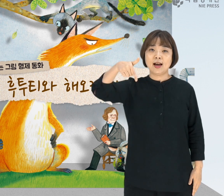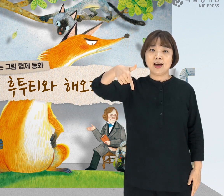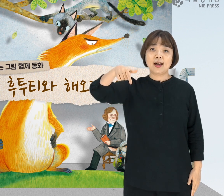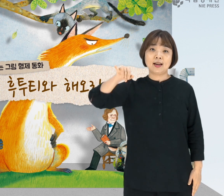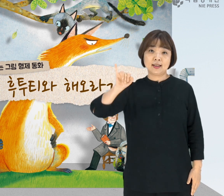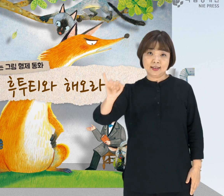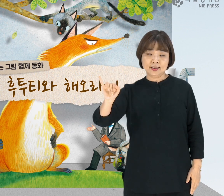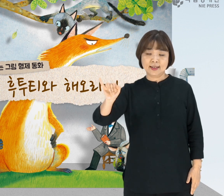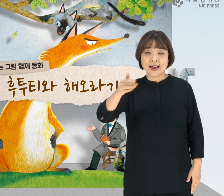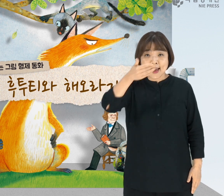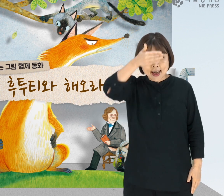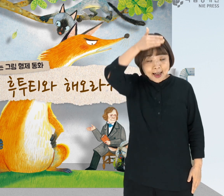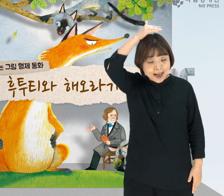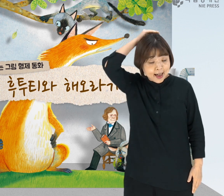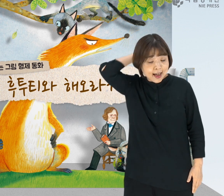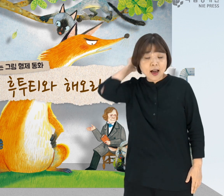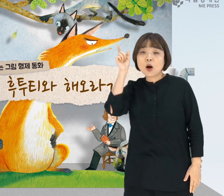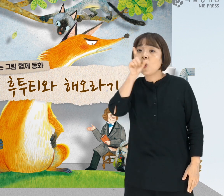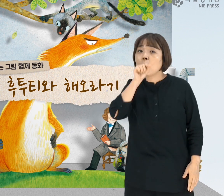으